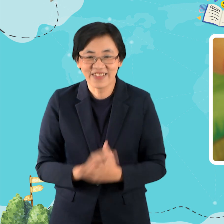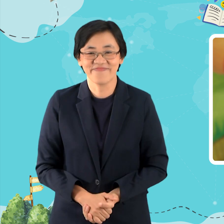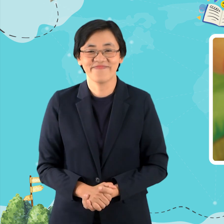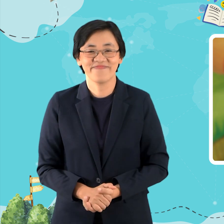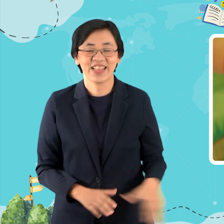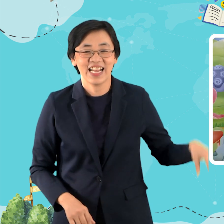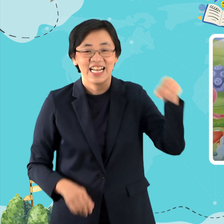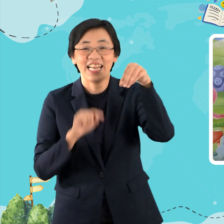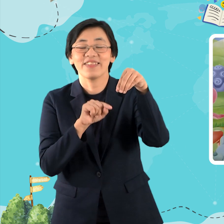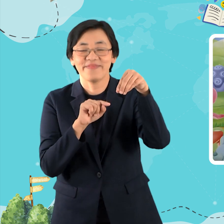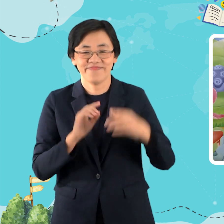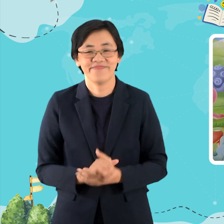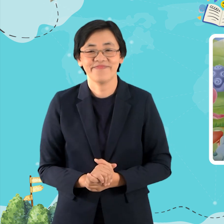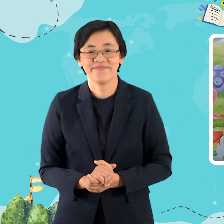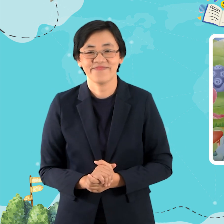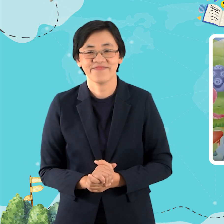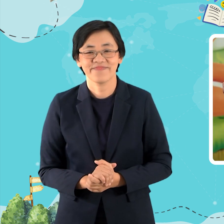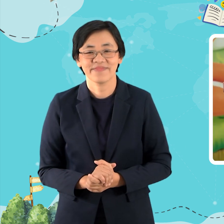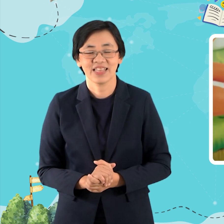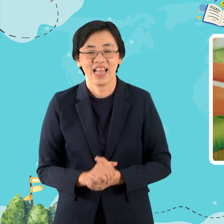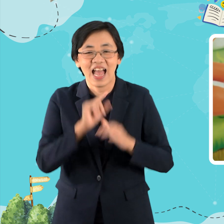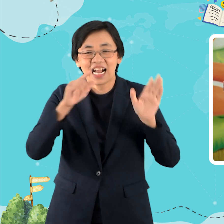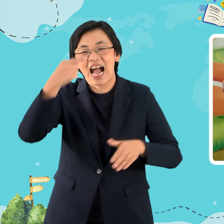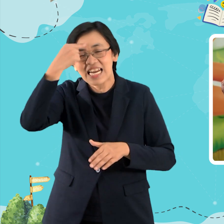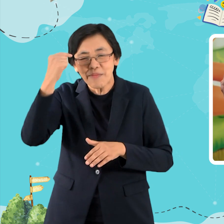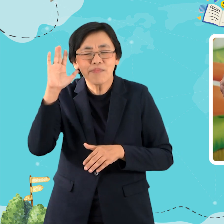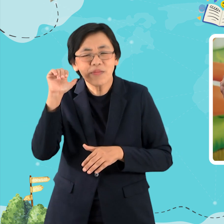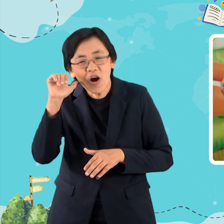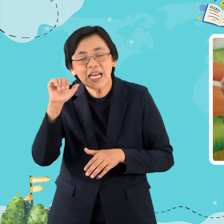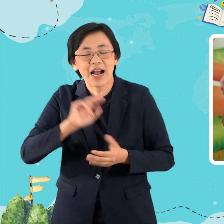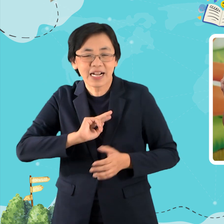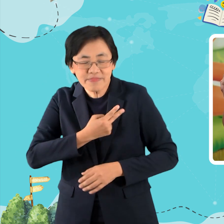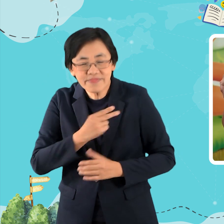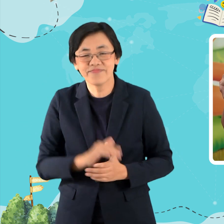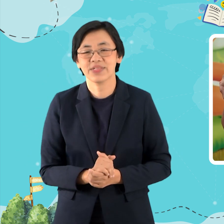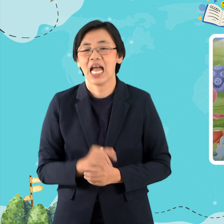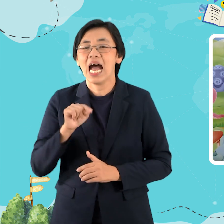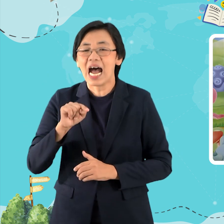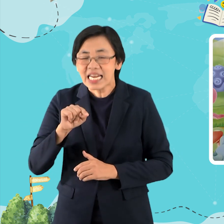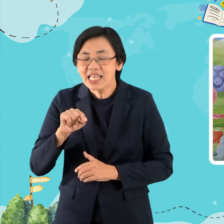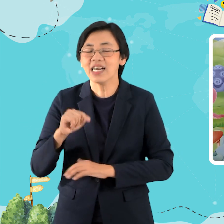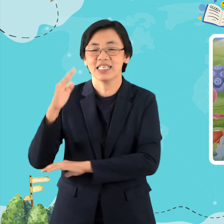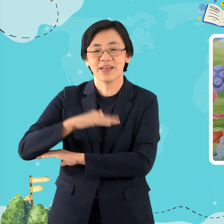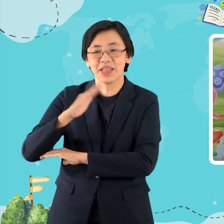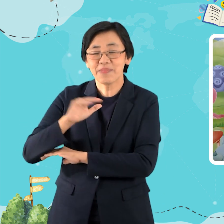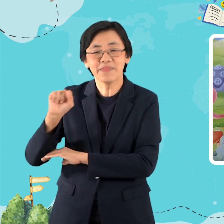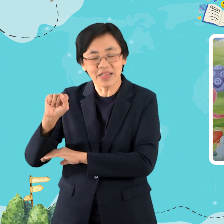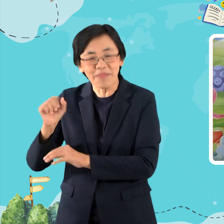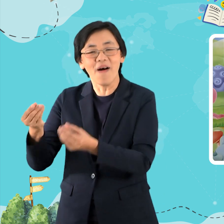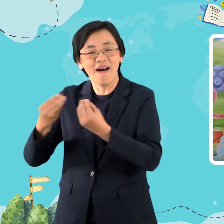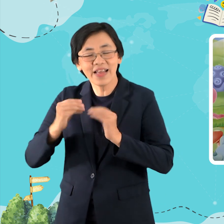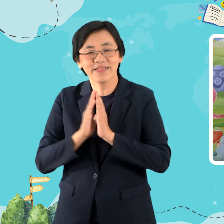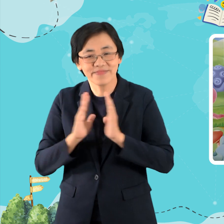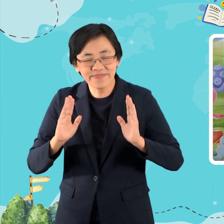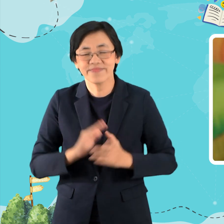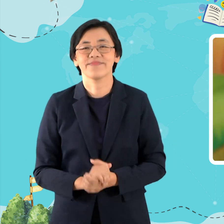ติ๊ง นี่เลยครับพ่อกากลับใจนะครับต้องขอขอบคุณสำนักพิมพ์สถาพรบุ๊กมากนะครับที่มอบให้กับเราขอบคุณมากครับ ข